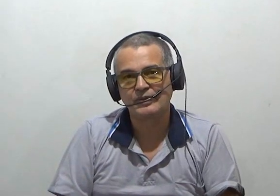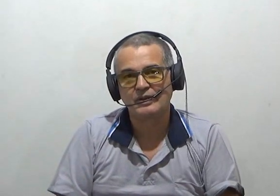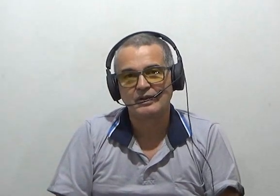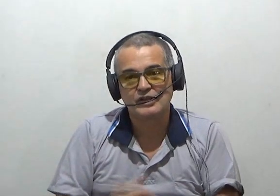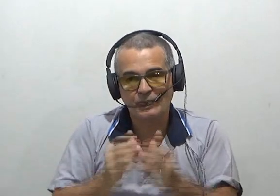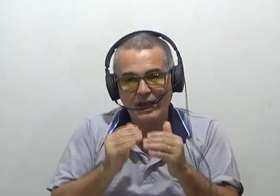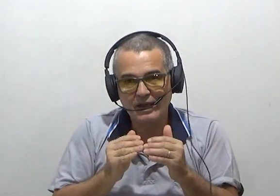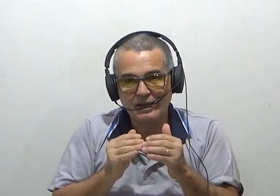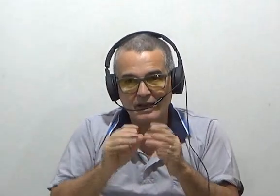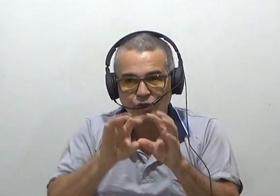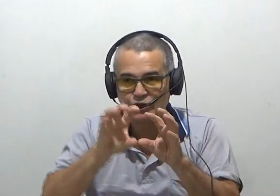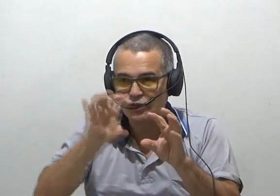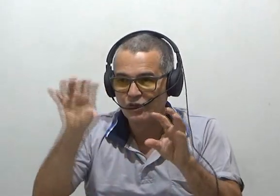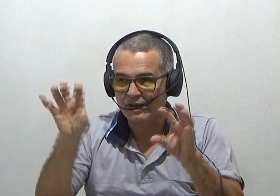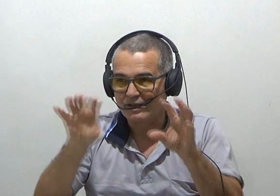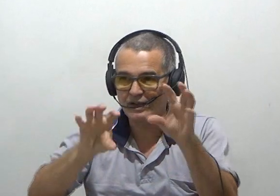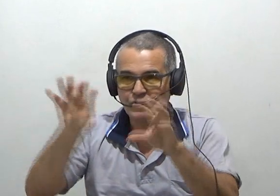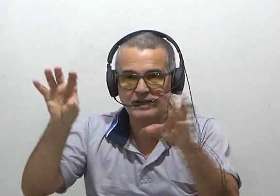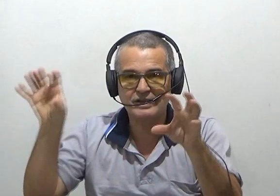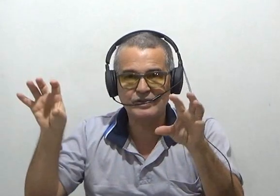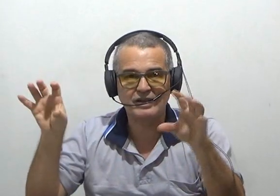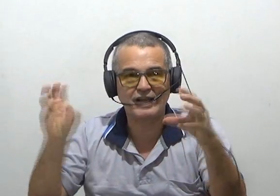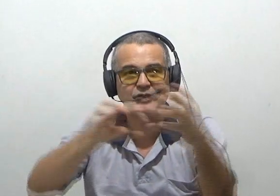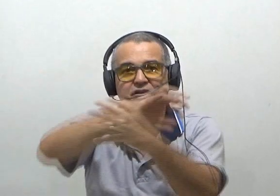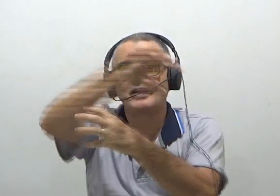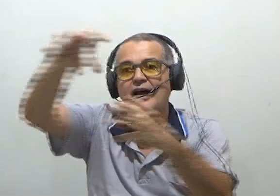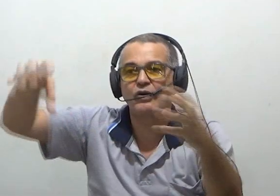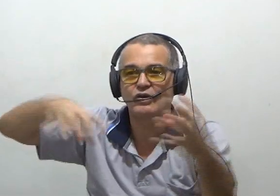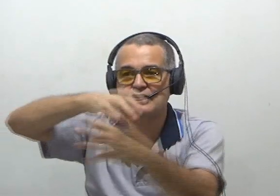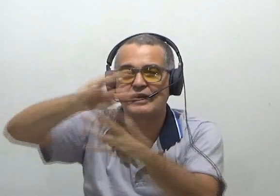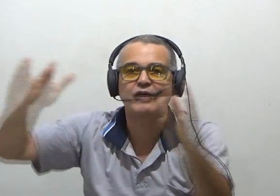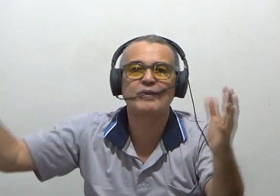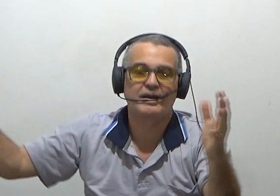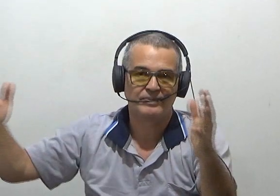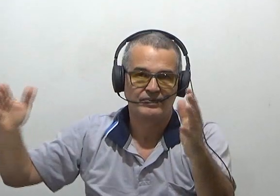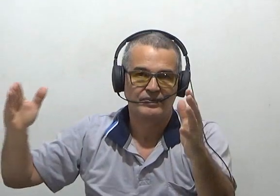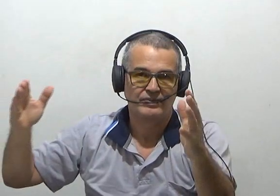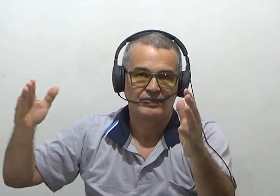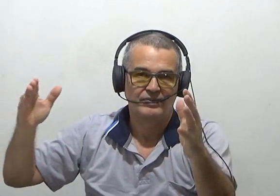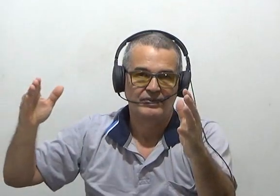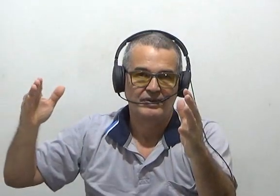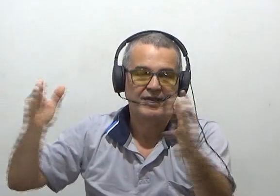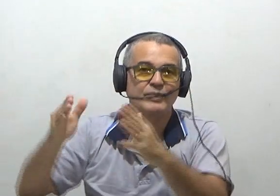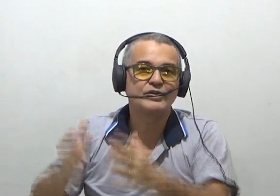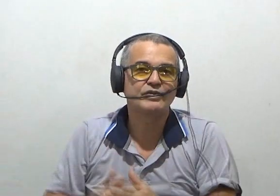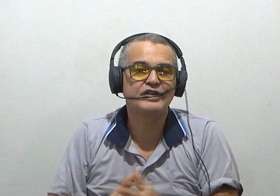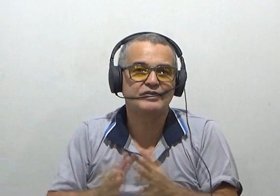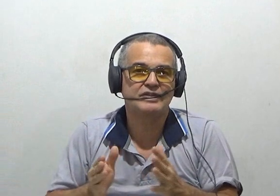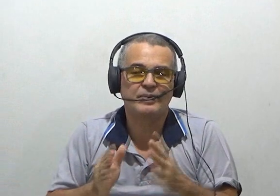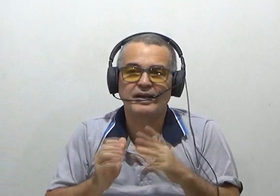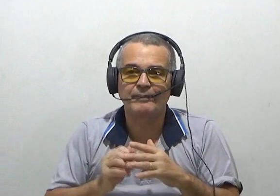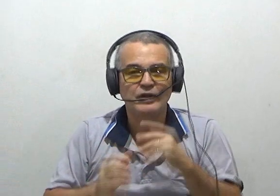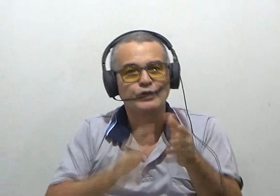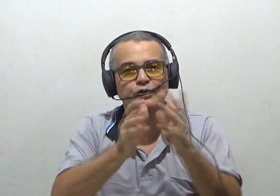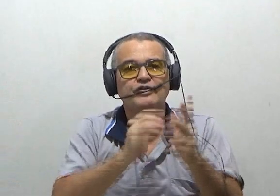complicado. Espere, construa 3, 4, 5 sinais para você dar a lógica e arrumar. Aí é muito difícil